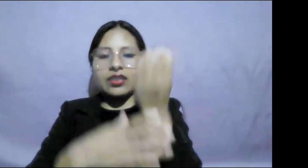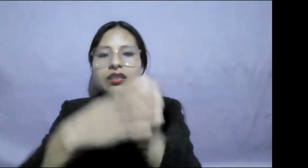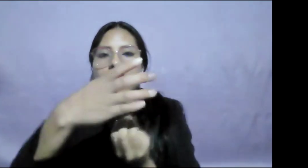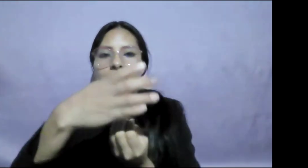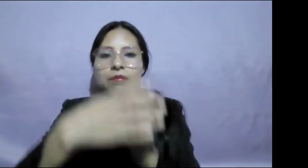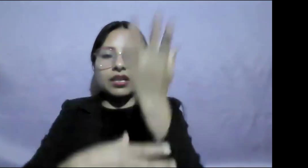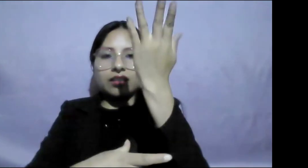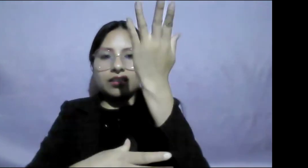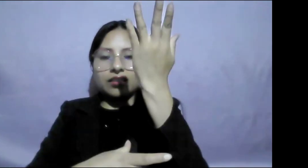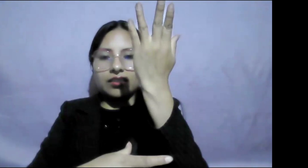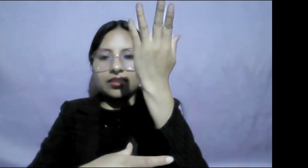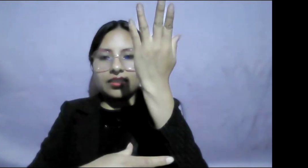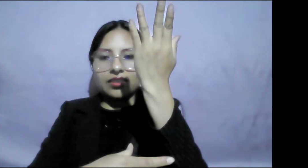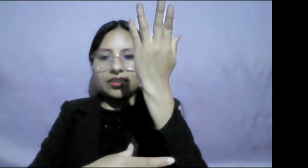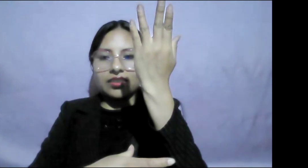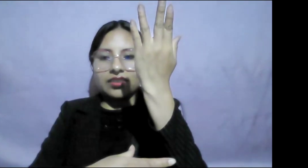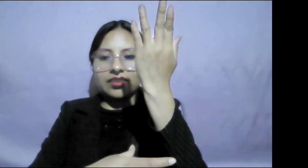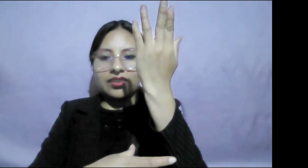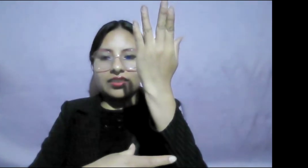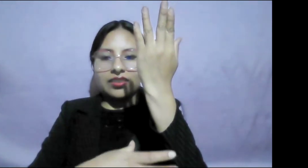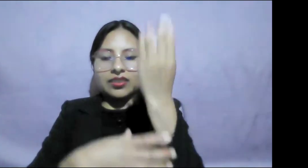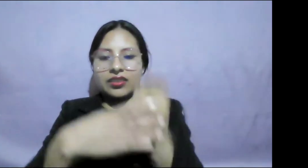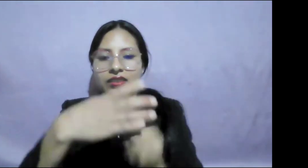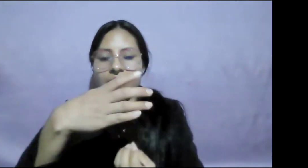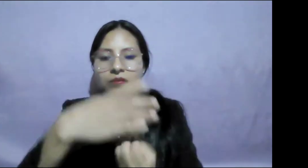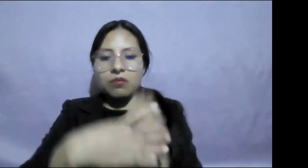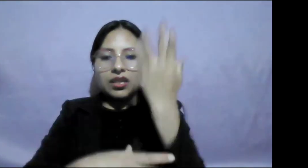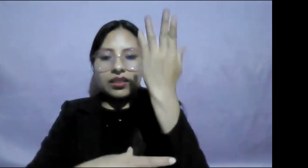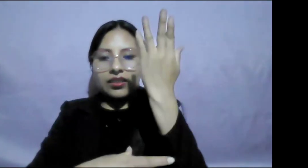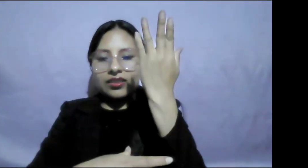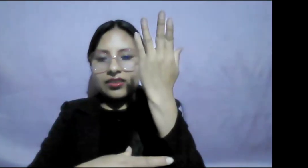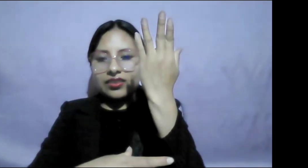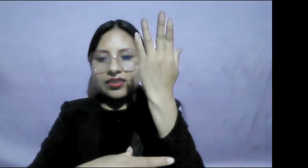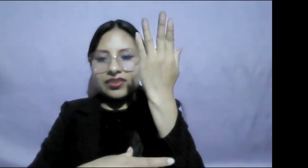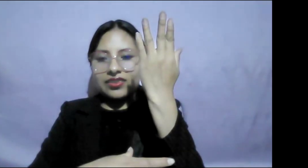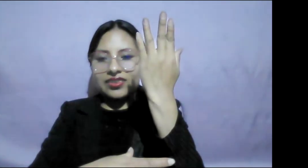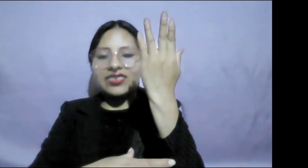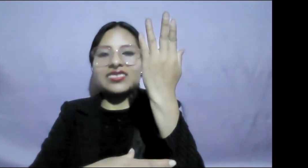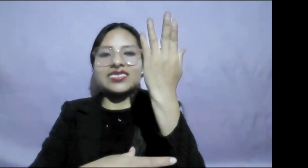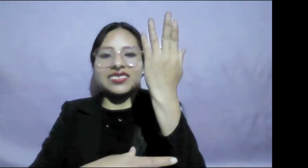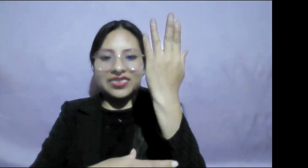volcán Esa es la ciudad blanca de Arequipa